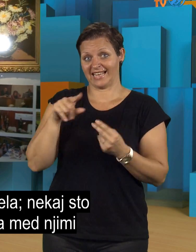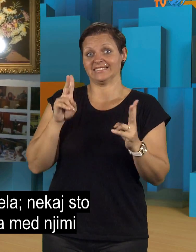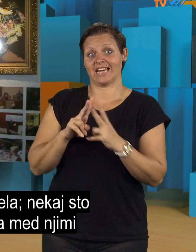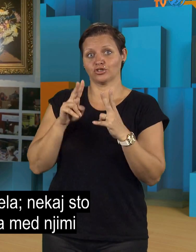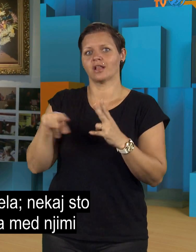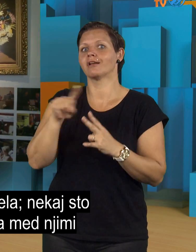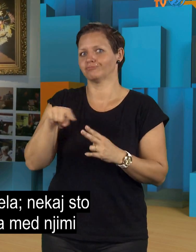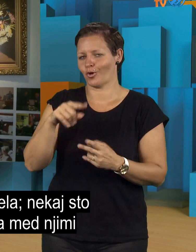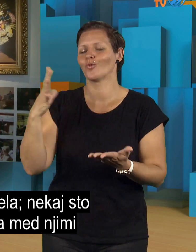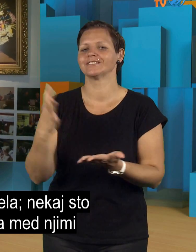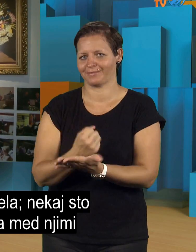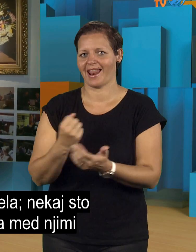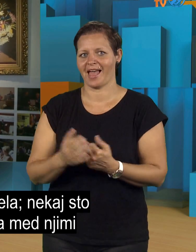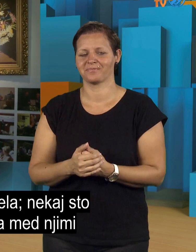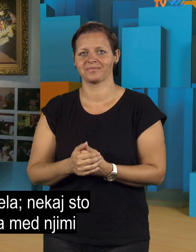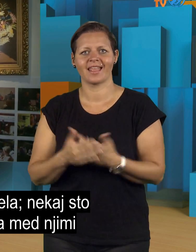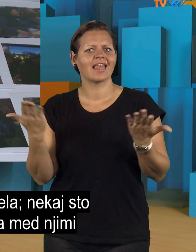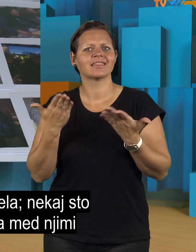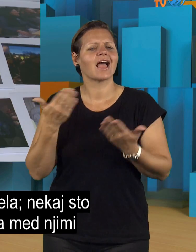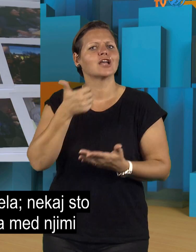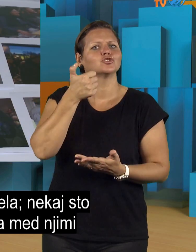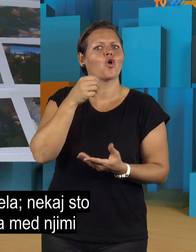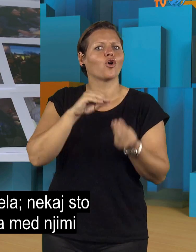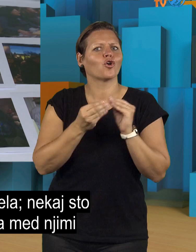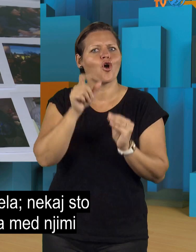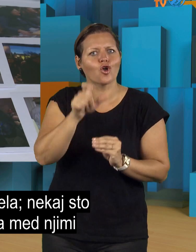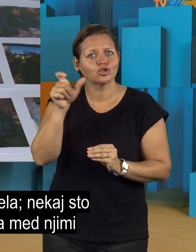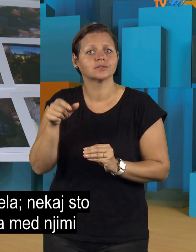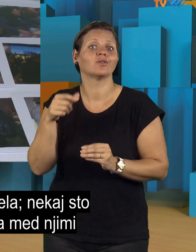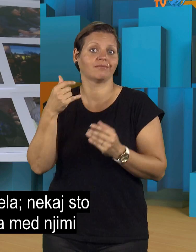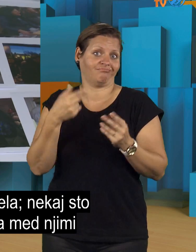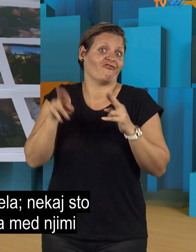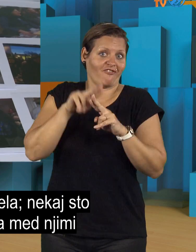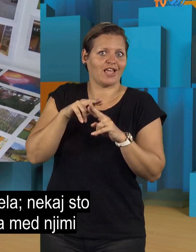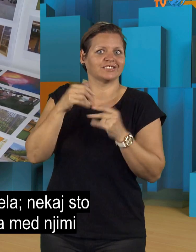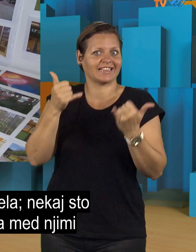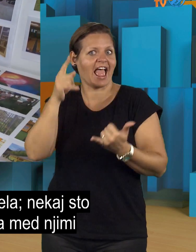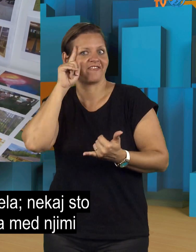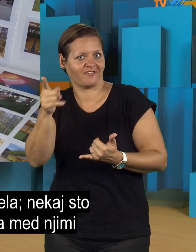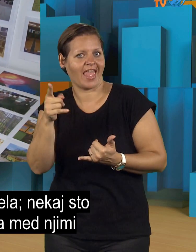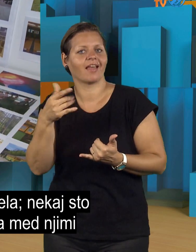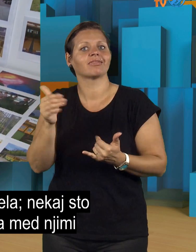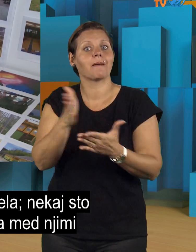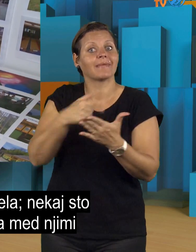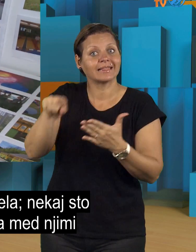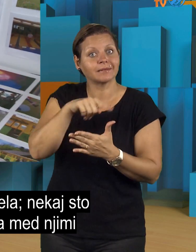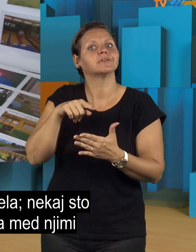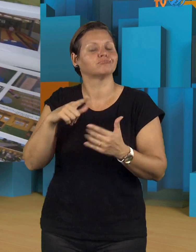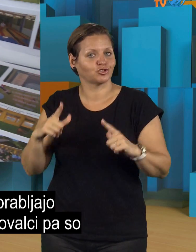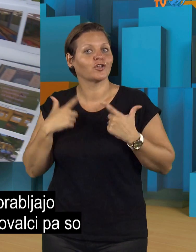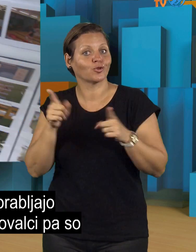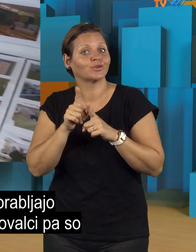Jesenska srečanja so uspela. Nekaj 100 Korošcev več zdaj ve, da med njimi živijo tudi gluhi, ki